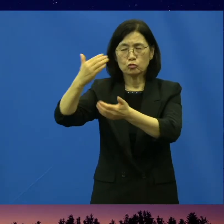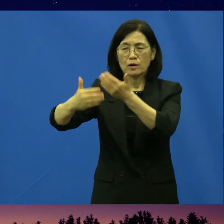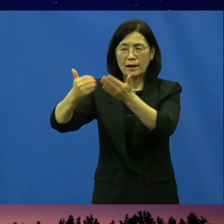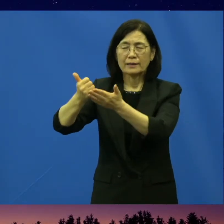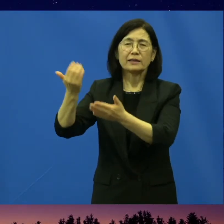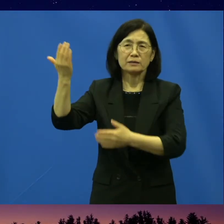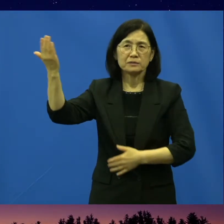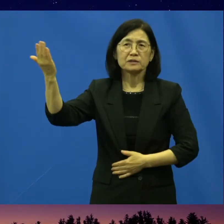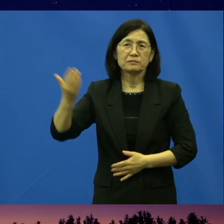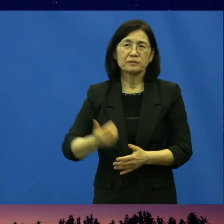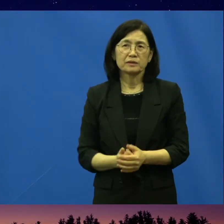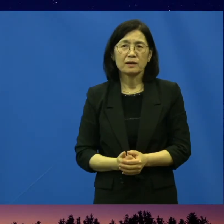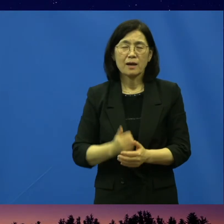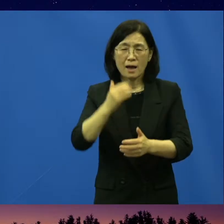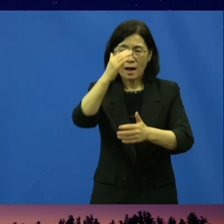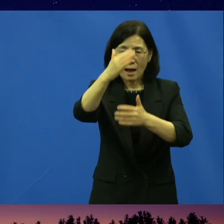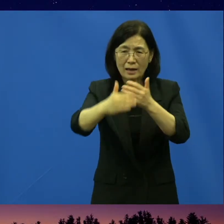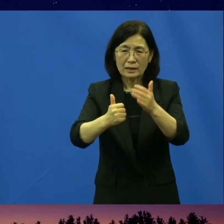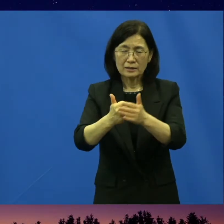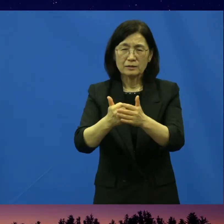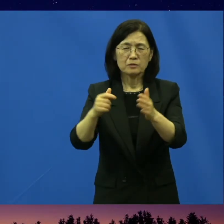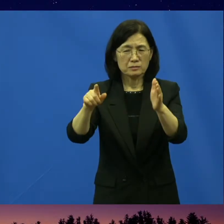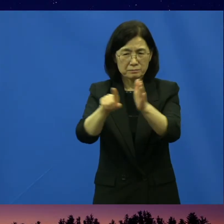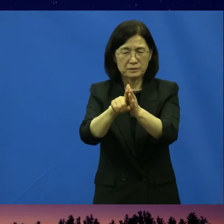믿습니까? 이걸 믿어야 돼요, 여러분.